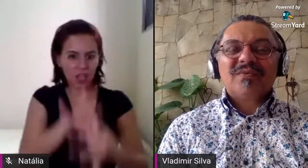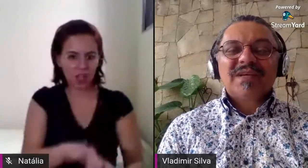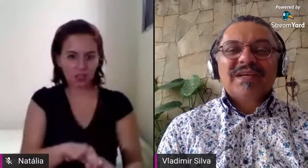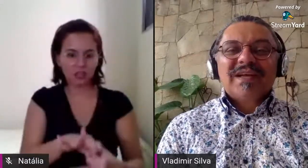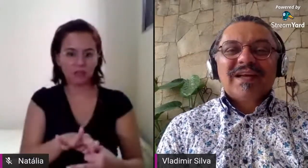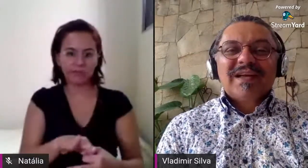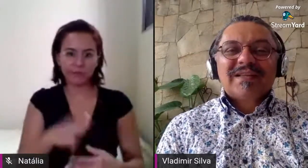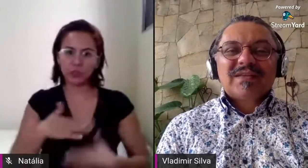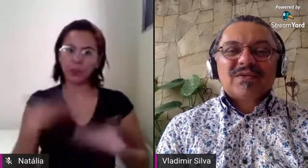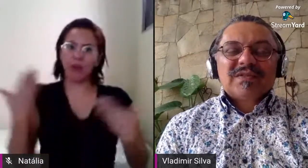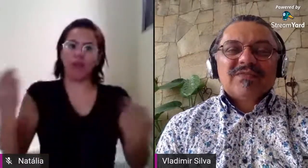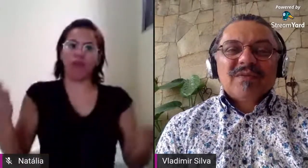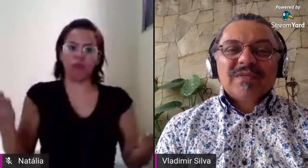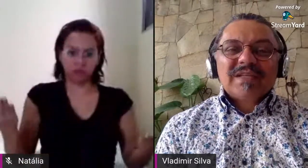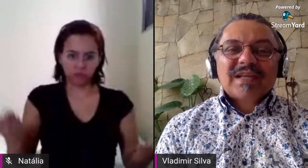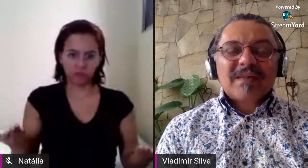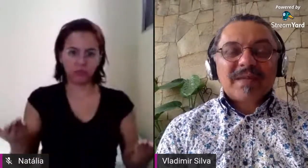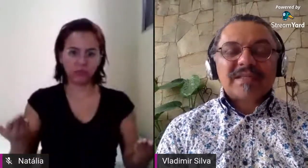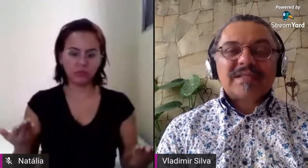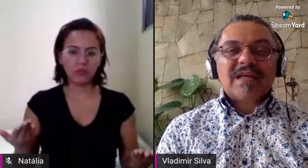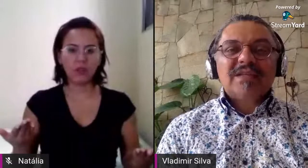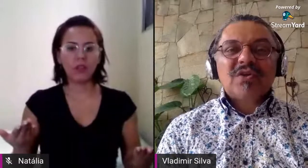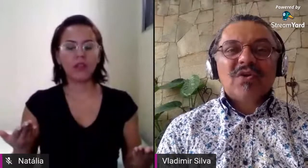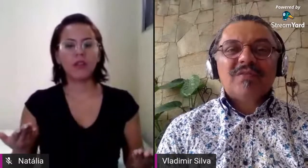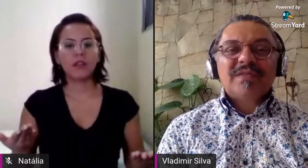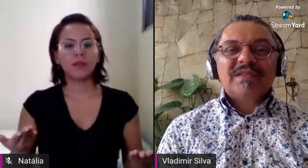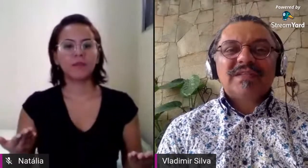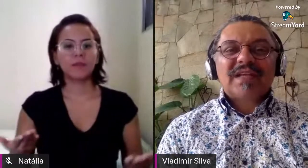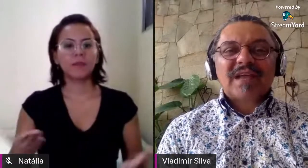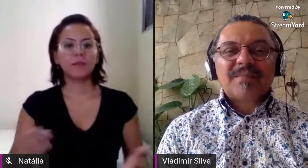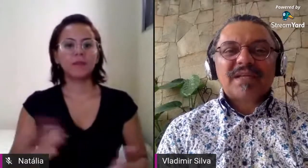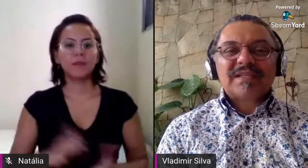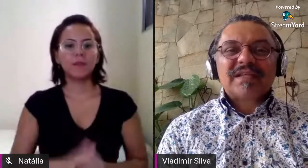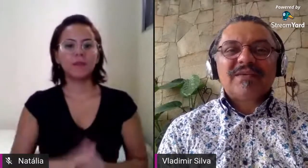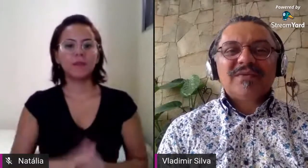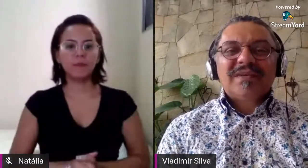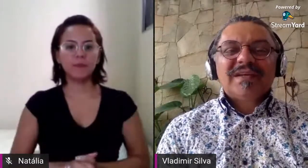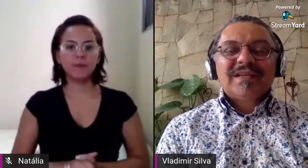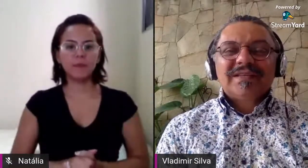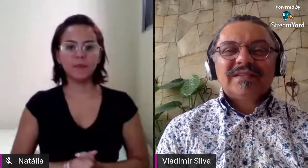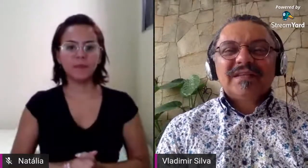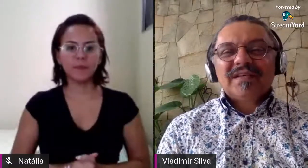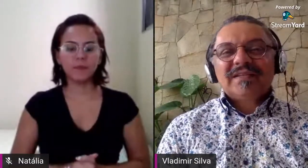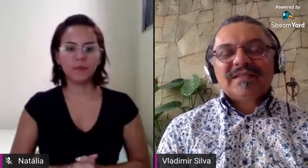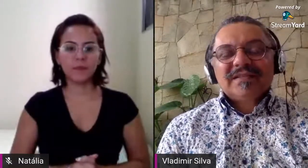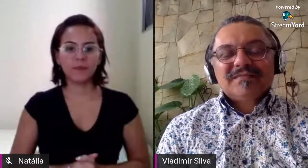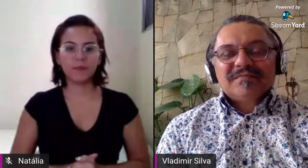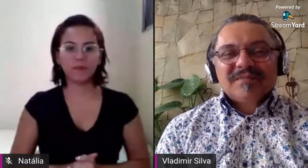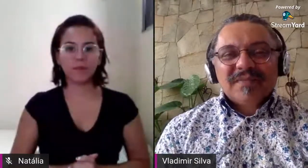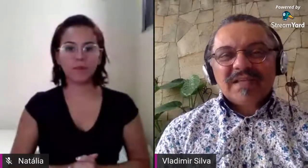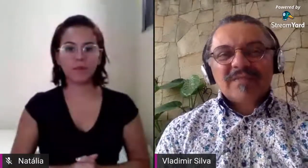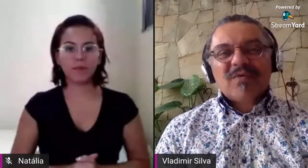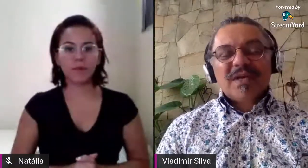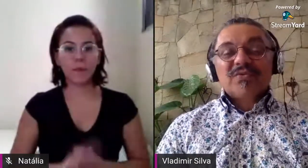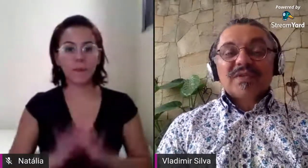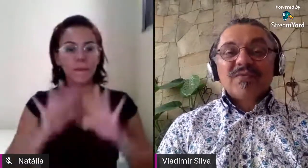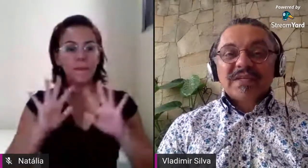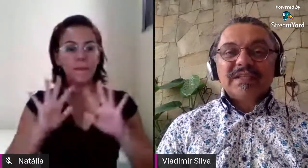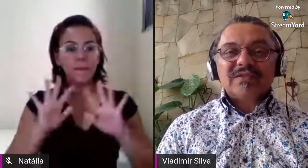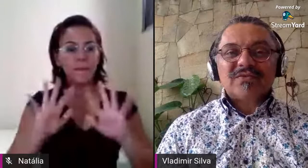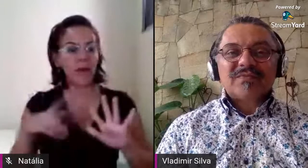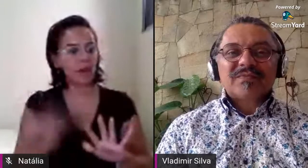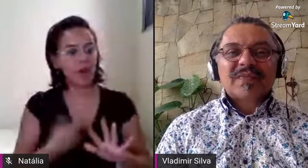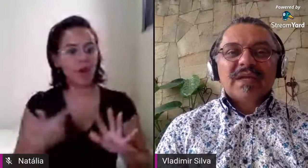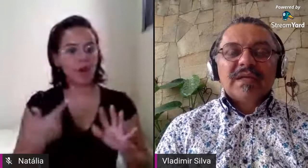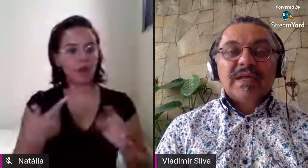mesmo tempo, tivemos essa capacidade enorme de adaptação diante desse momento